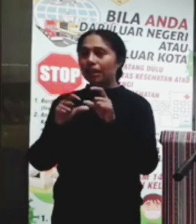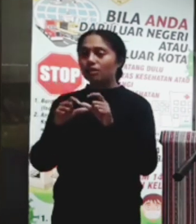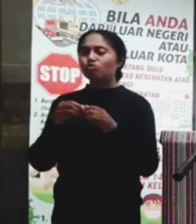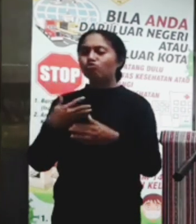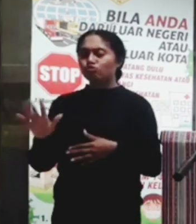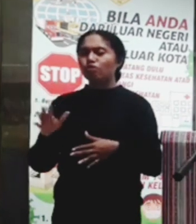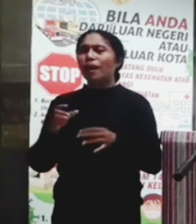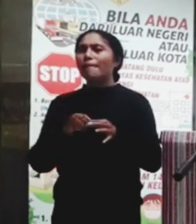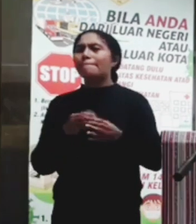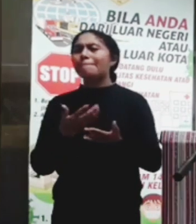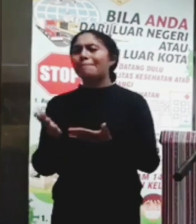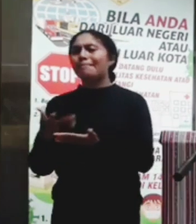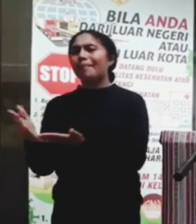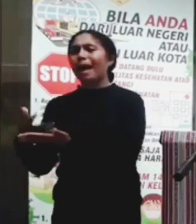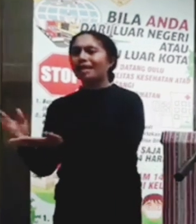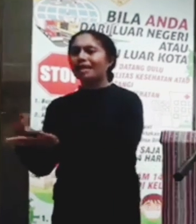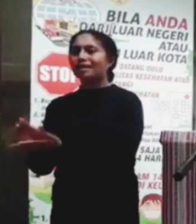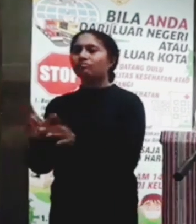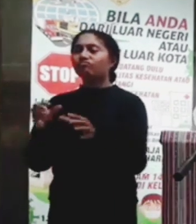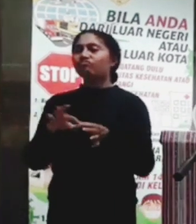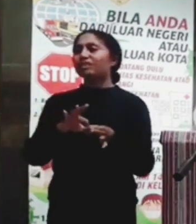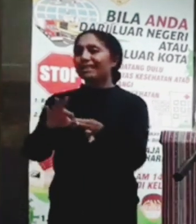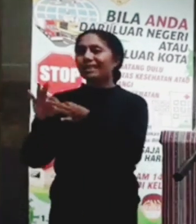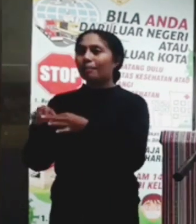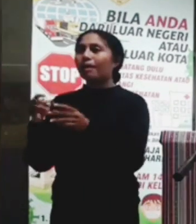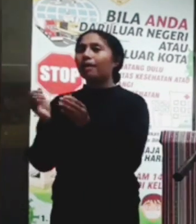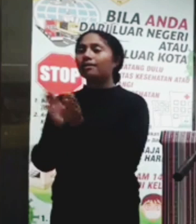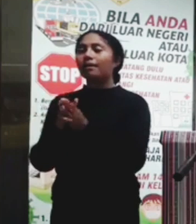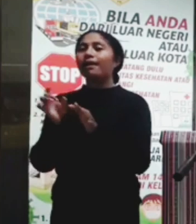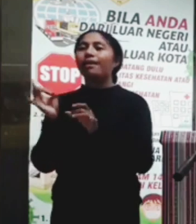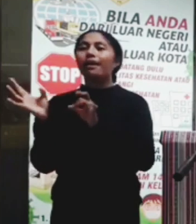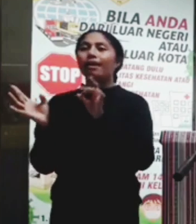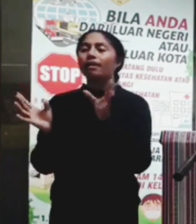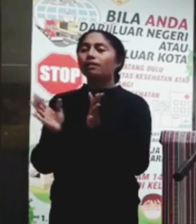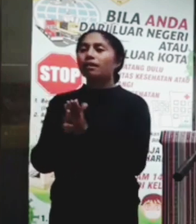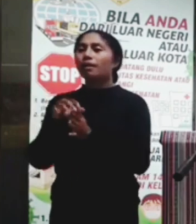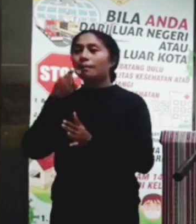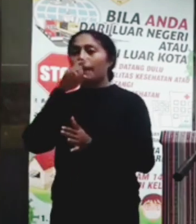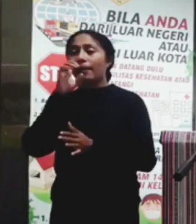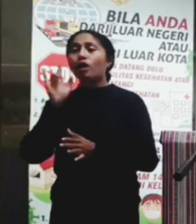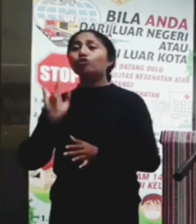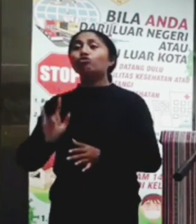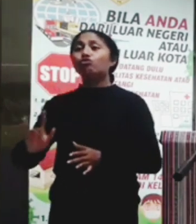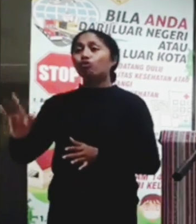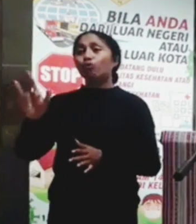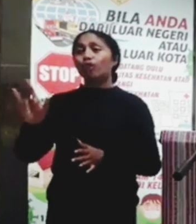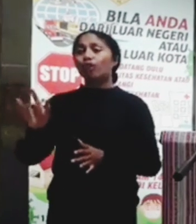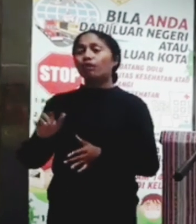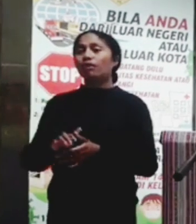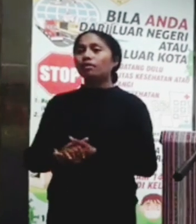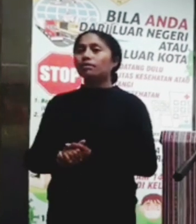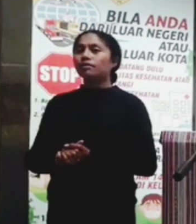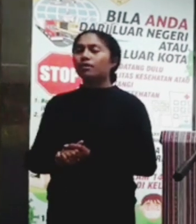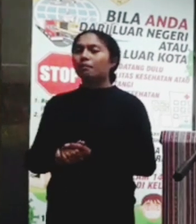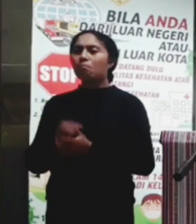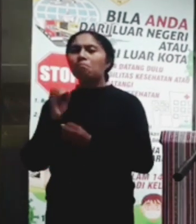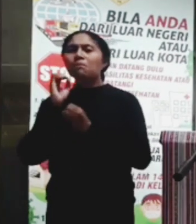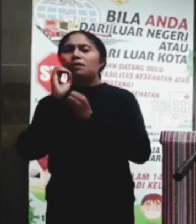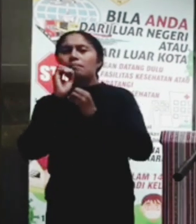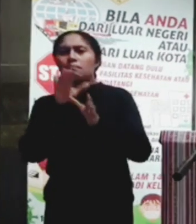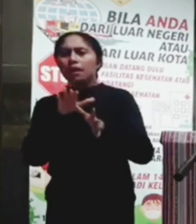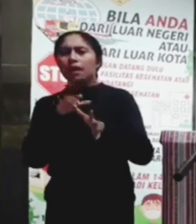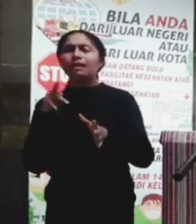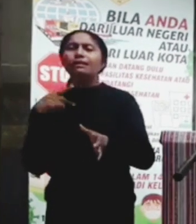tetep ada satu dengan yang lainnya Hai yang juga tadi bapak Presiden Jokowi Ia menyampaikan